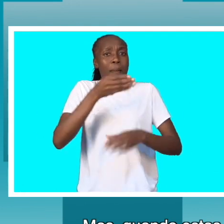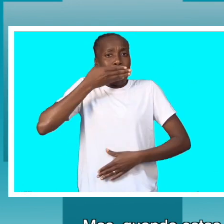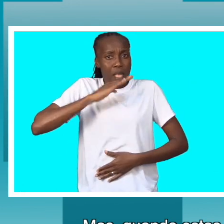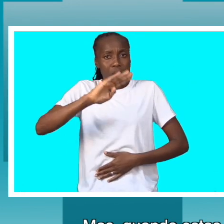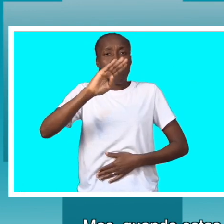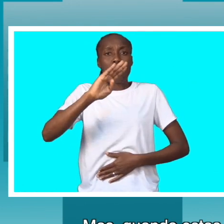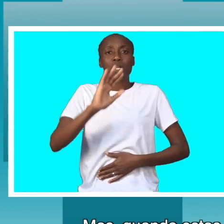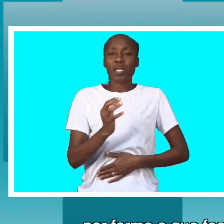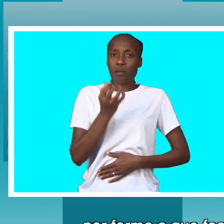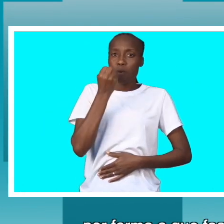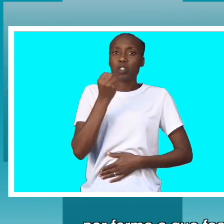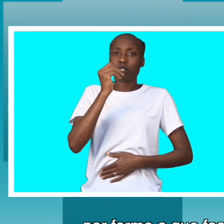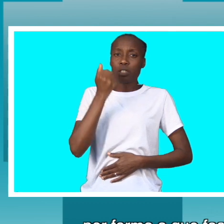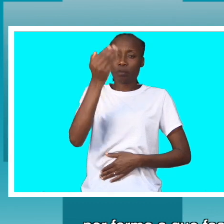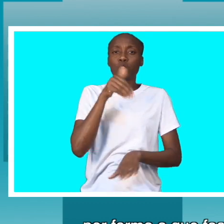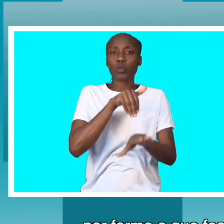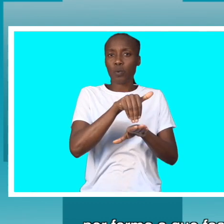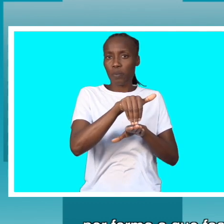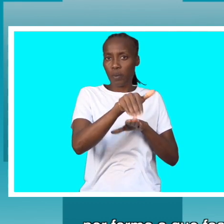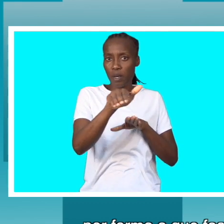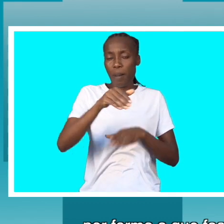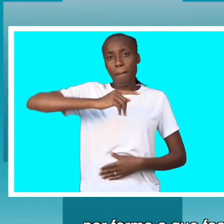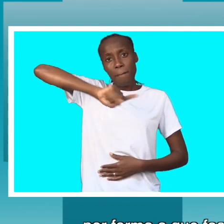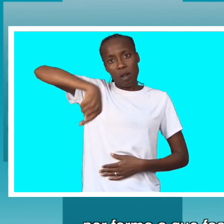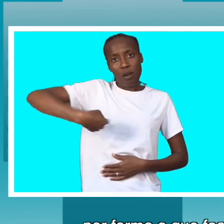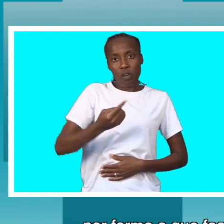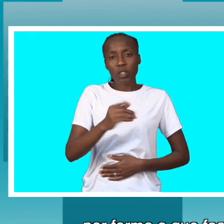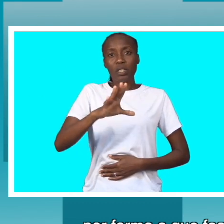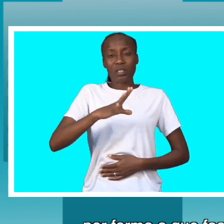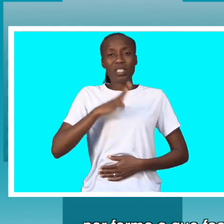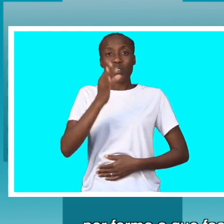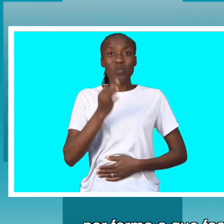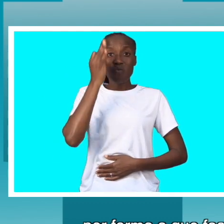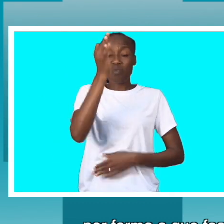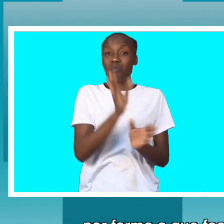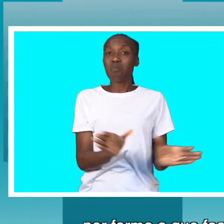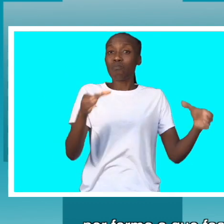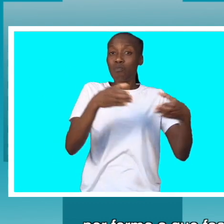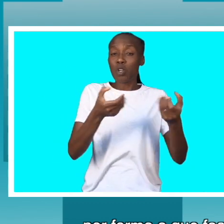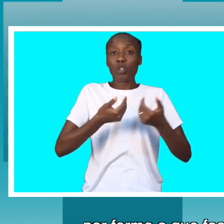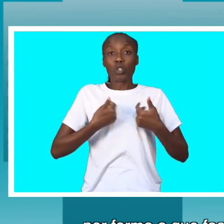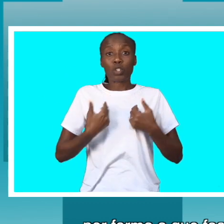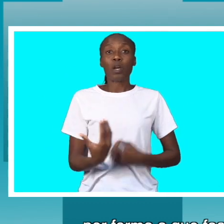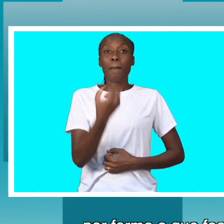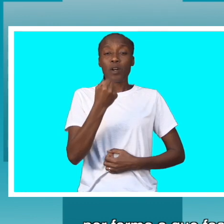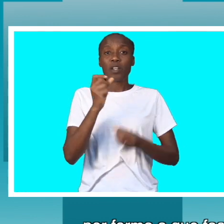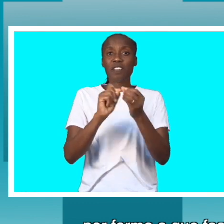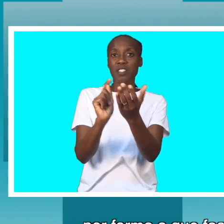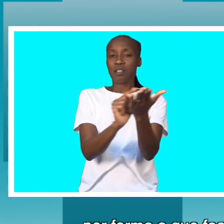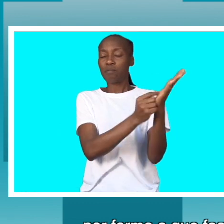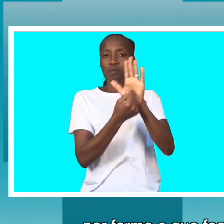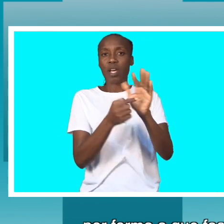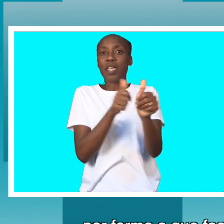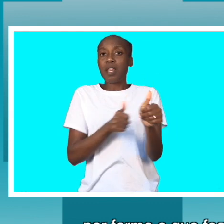melhores, por forma que dê um trabalho de continuidade, para que a gente tenha uma seleção de futuro, tenhamos jovens que possam